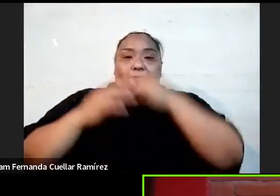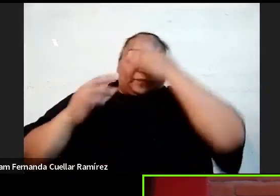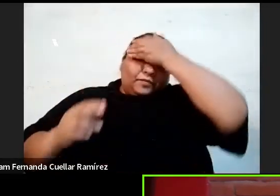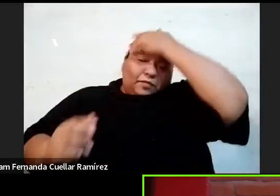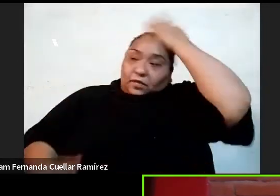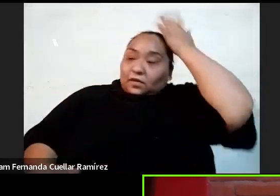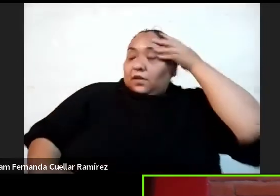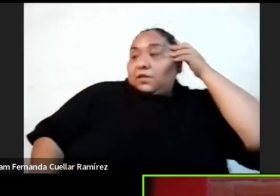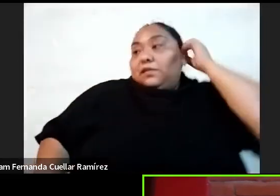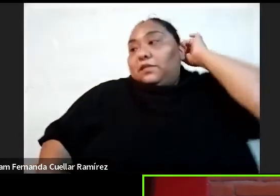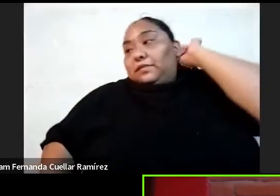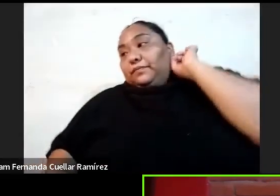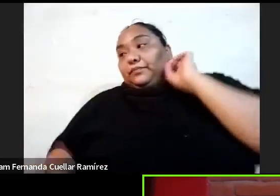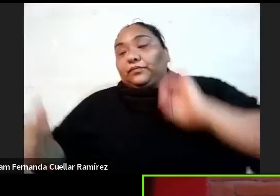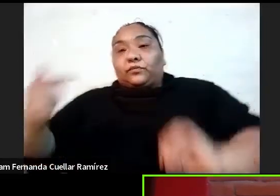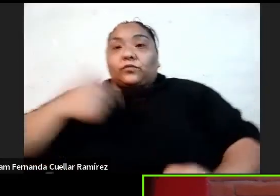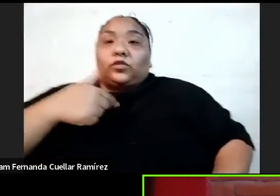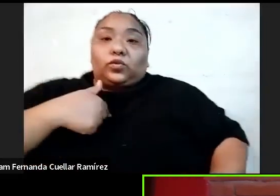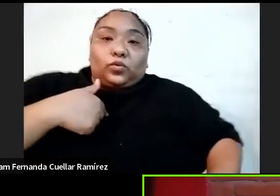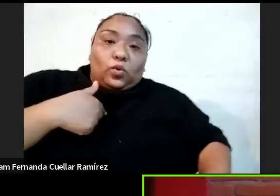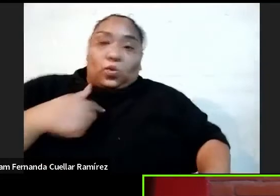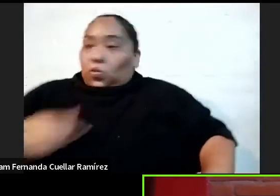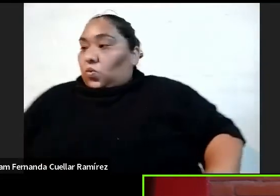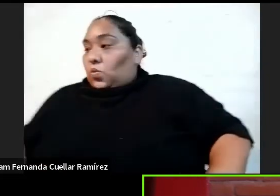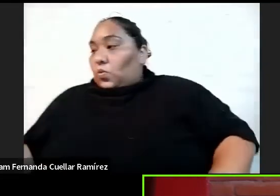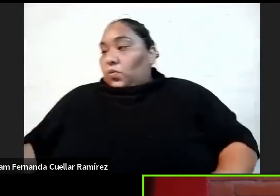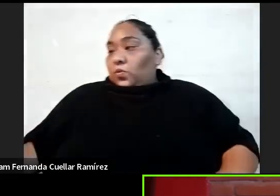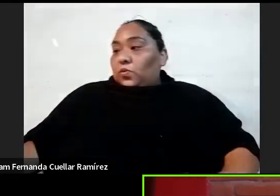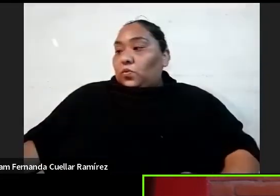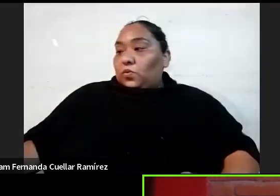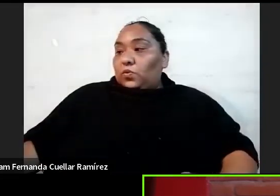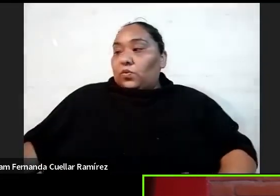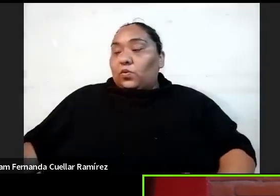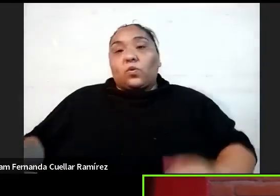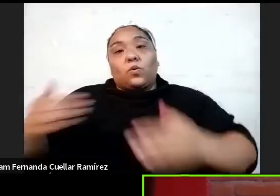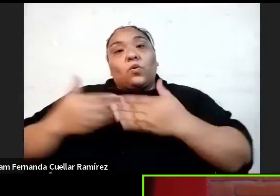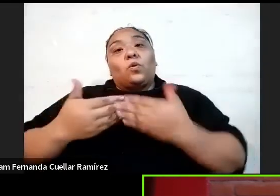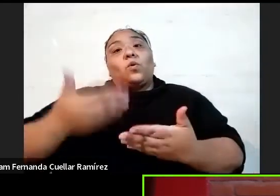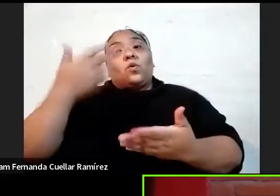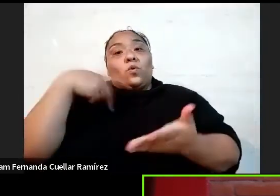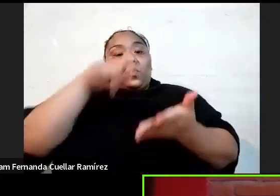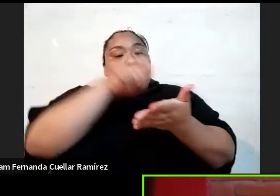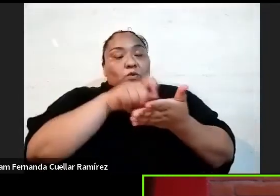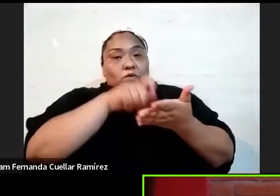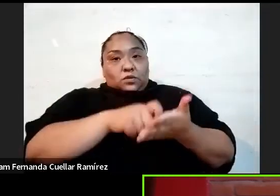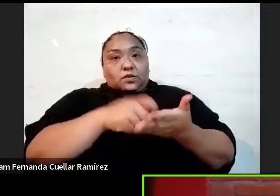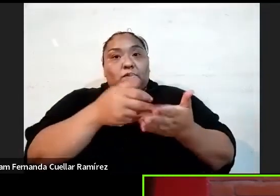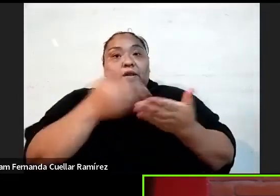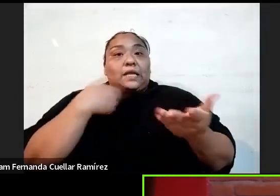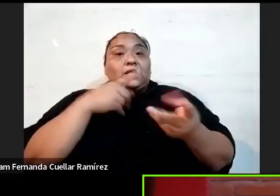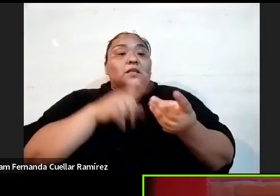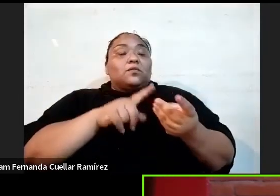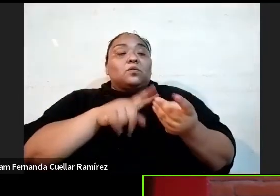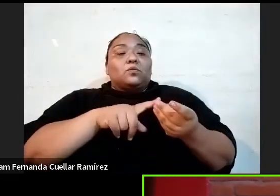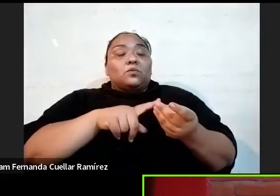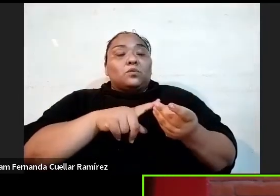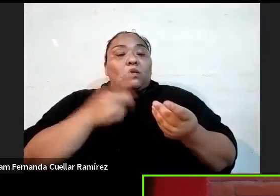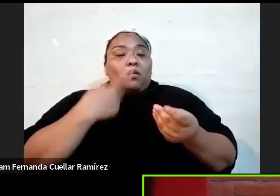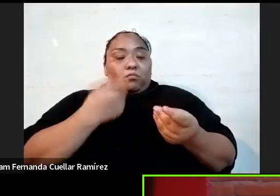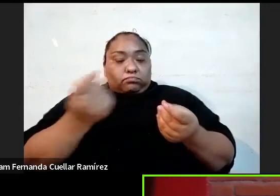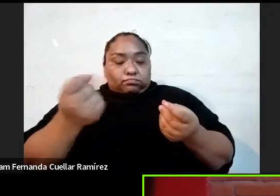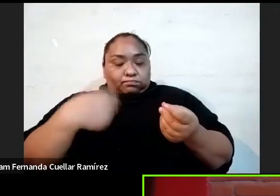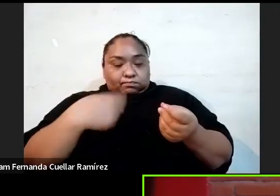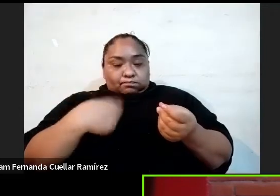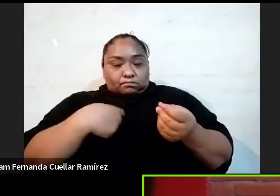Y justo lo escribí como en un momento en el que hice una introspección hacia mí y hacia mi